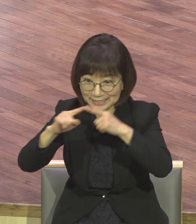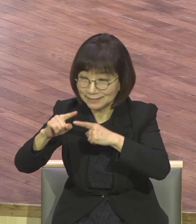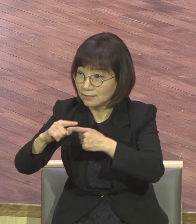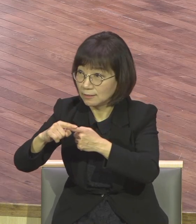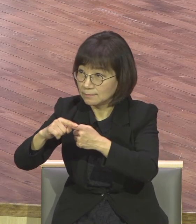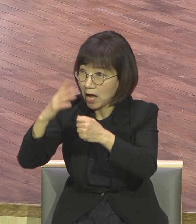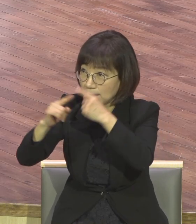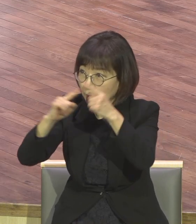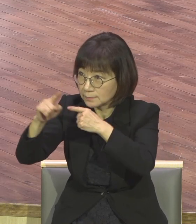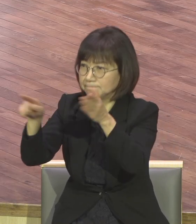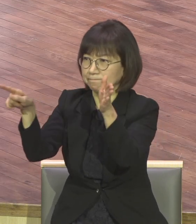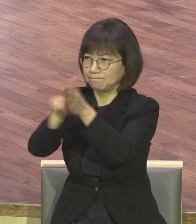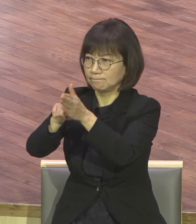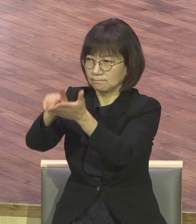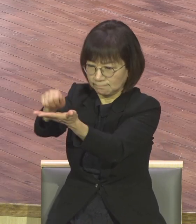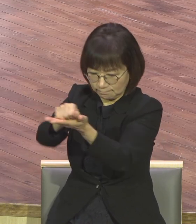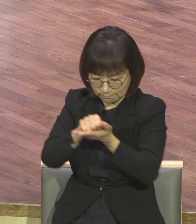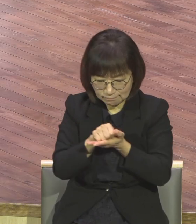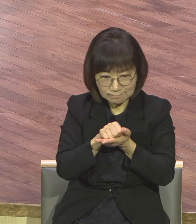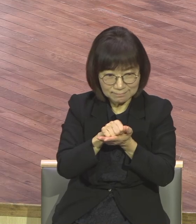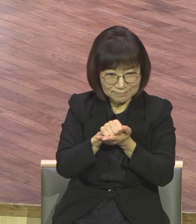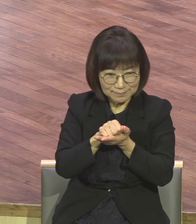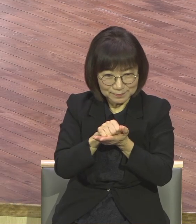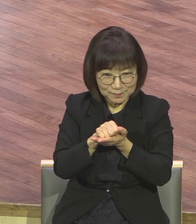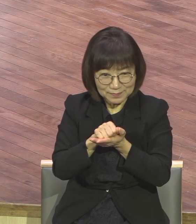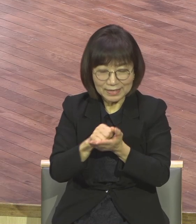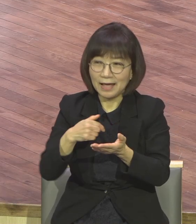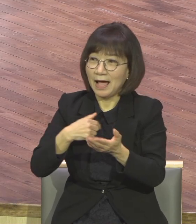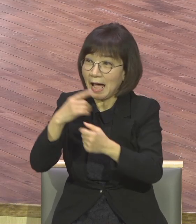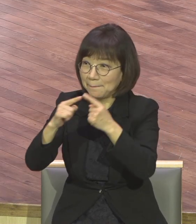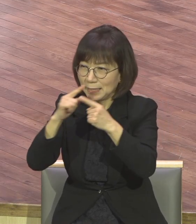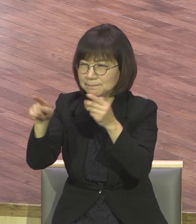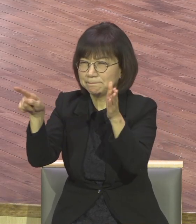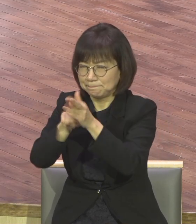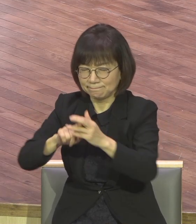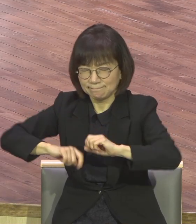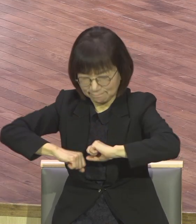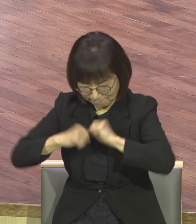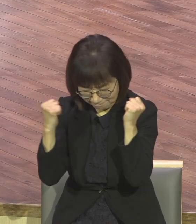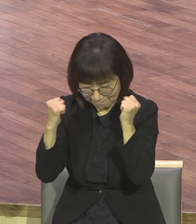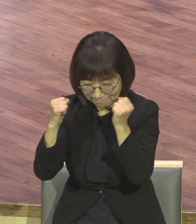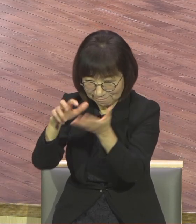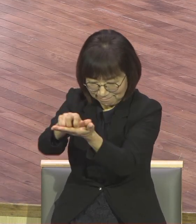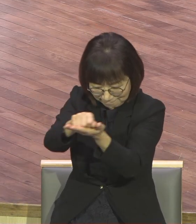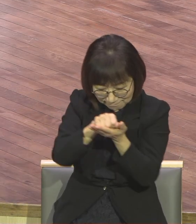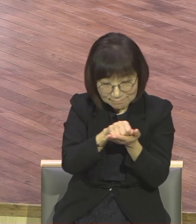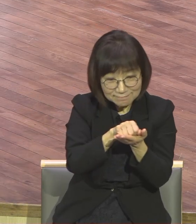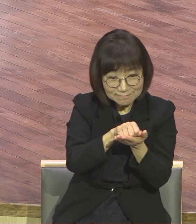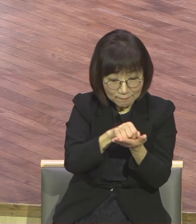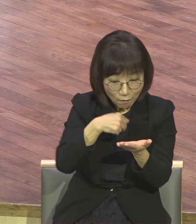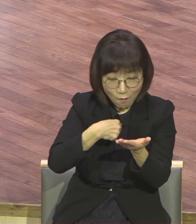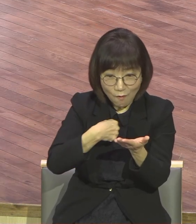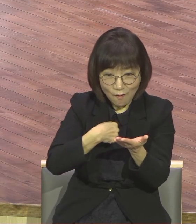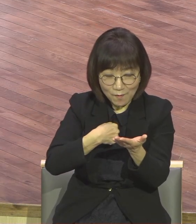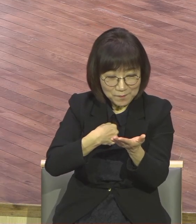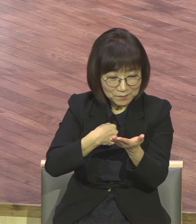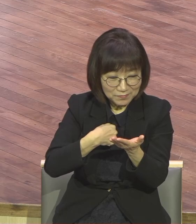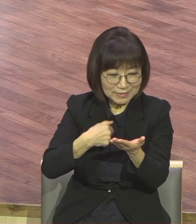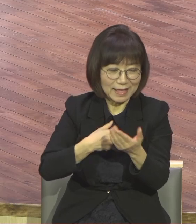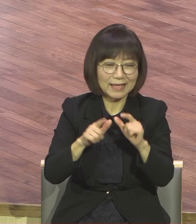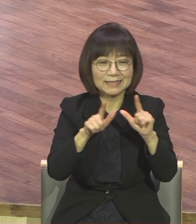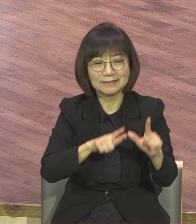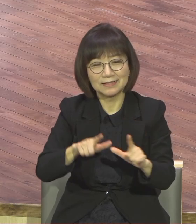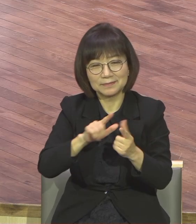받아들였다. 말씀을 내가 받아들임으로 믿어짐으로 나도 모르게 내